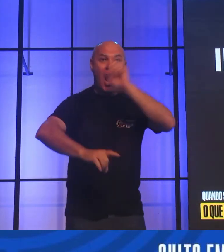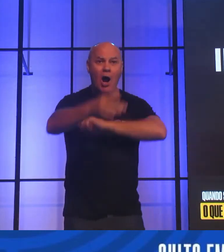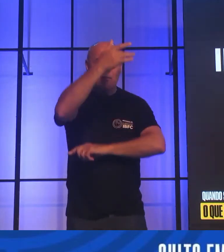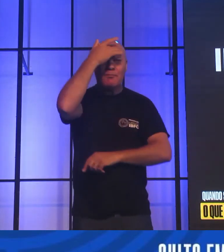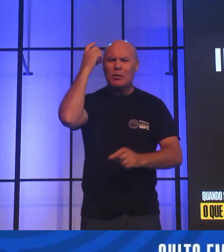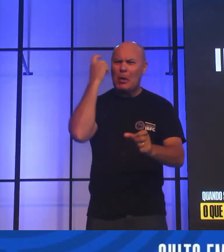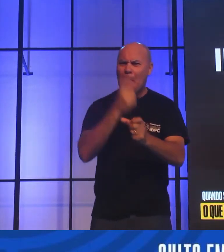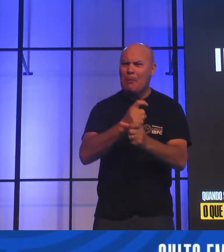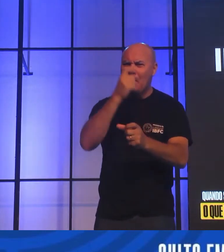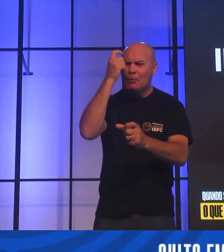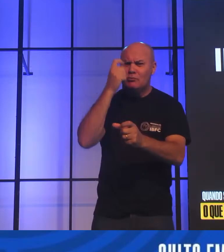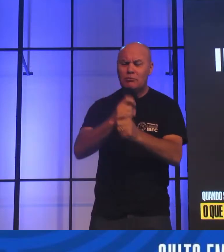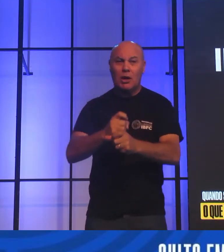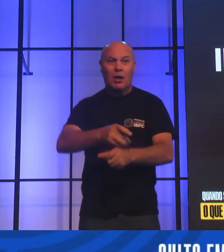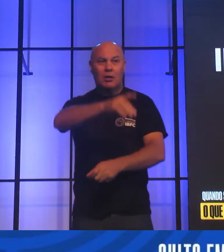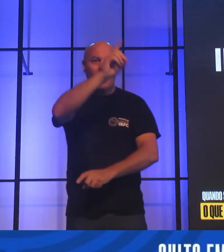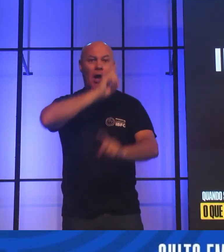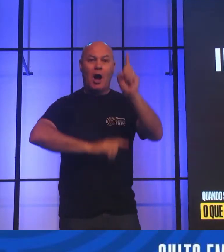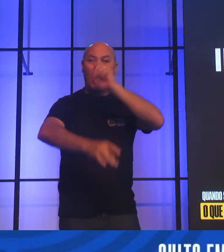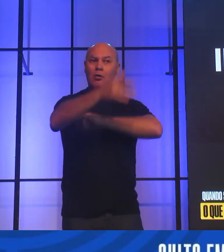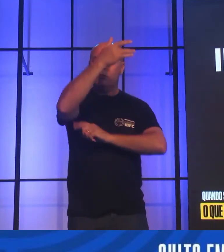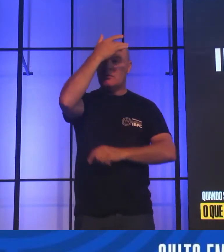irritar.